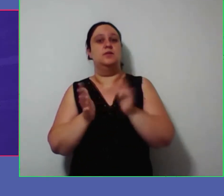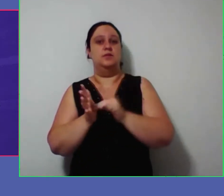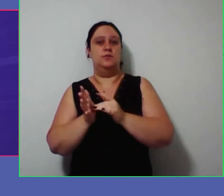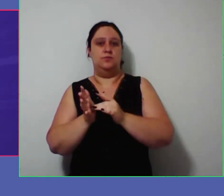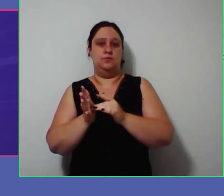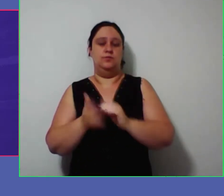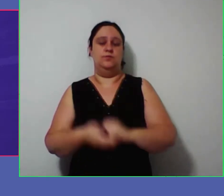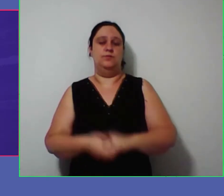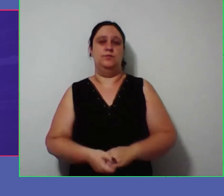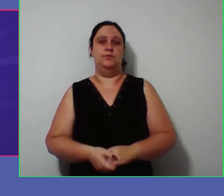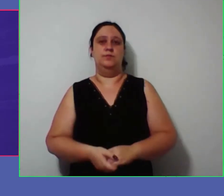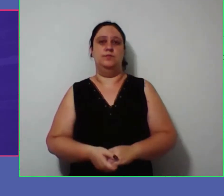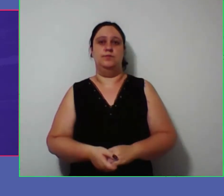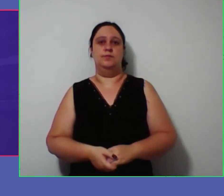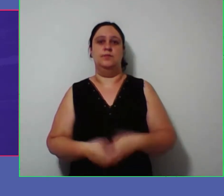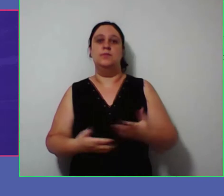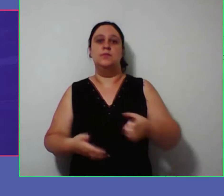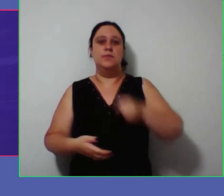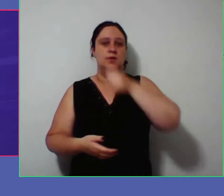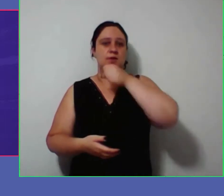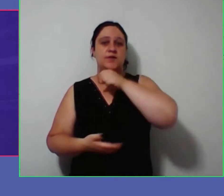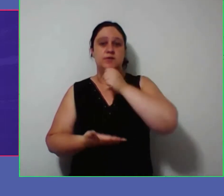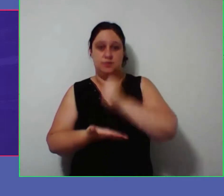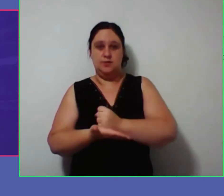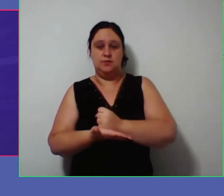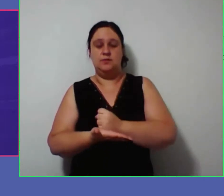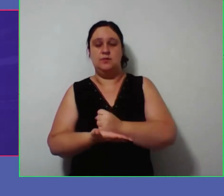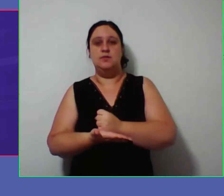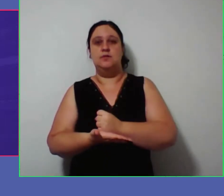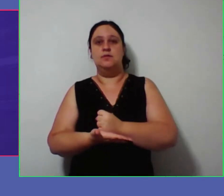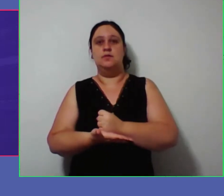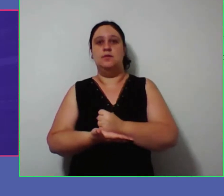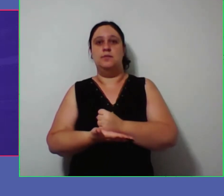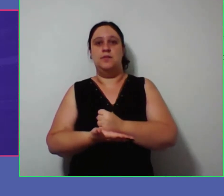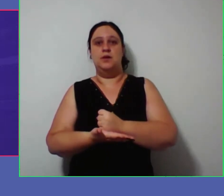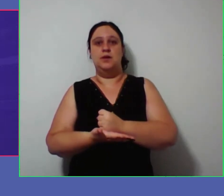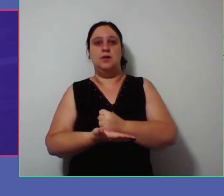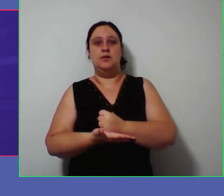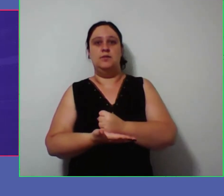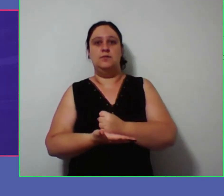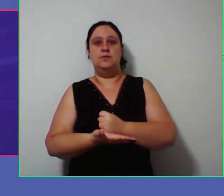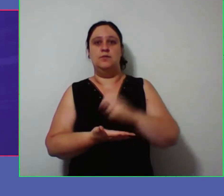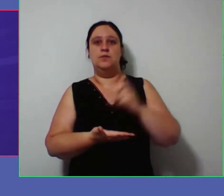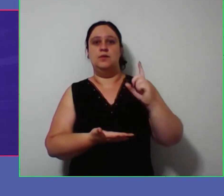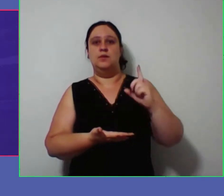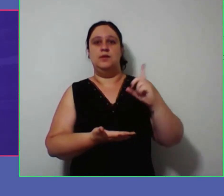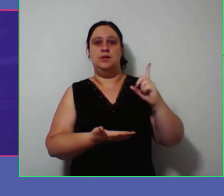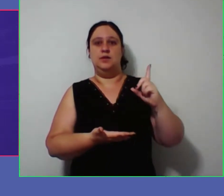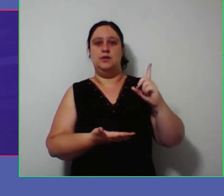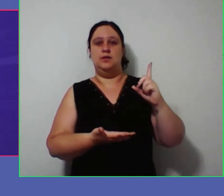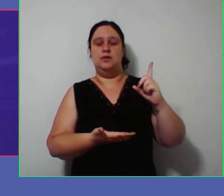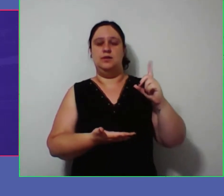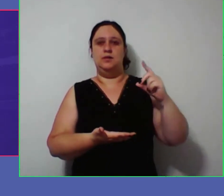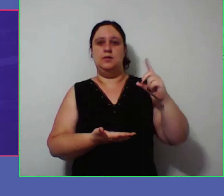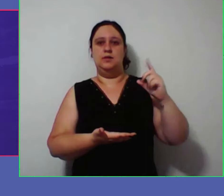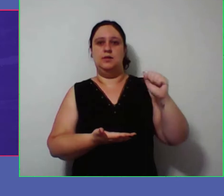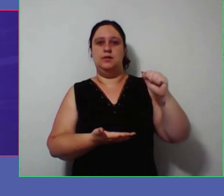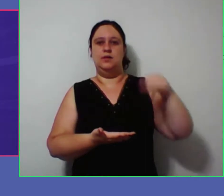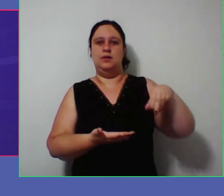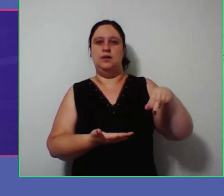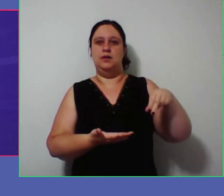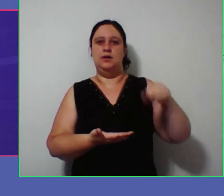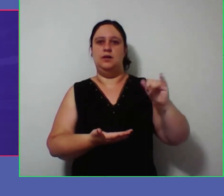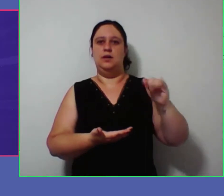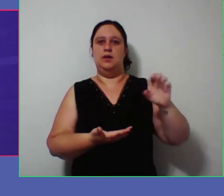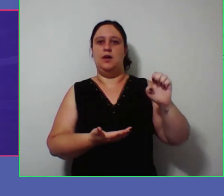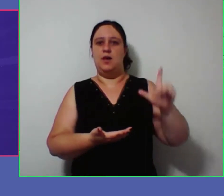No Antigo Testamento, em Daniel 7, 13 a 14, podemos dar uma lida, né?